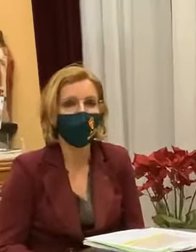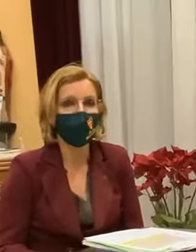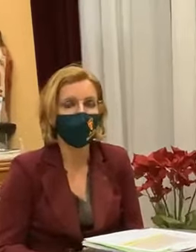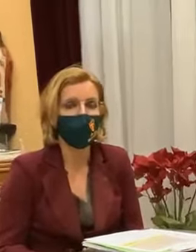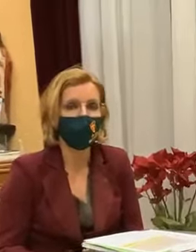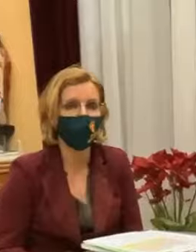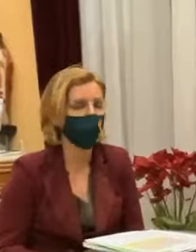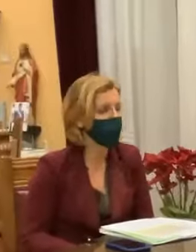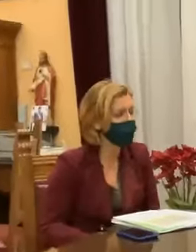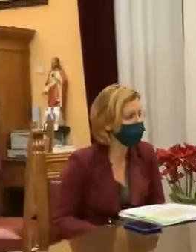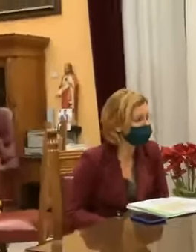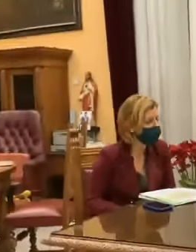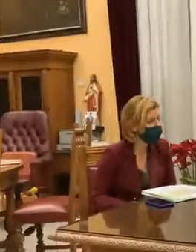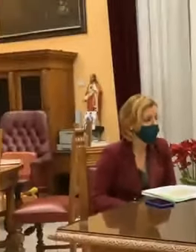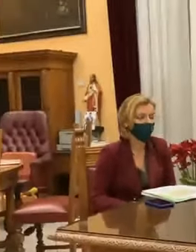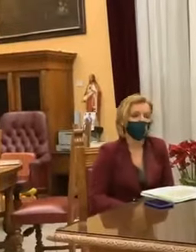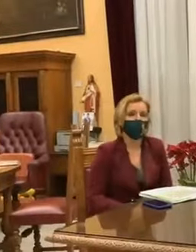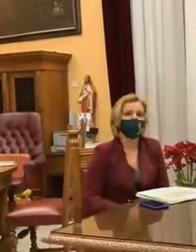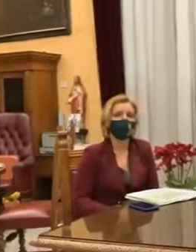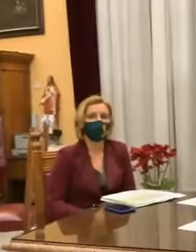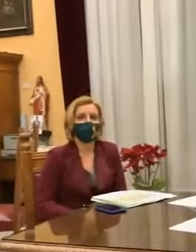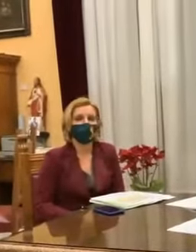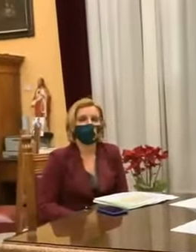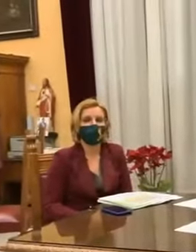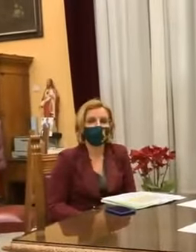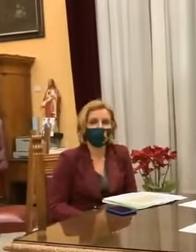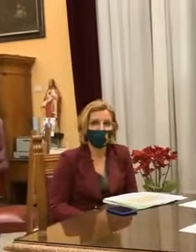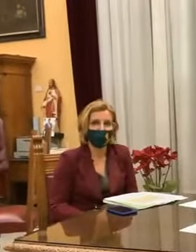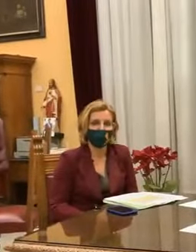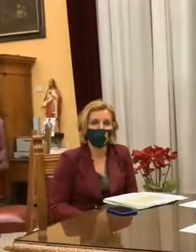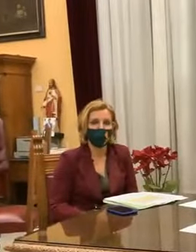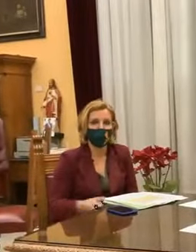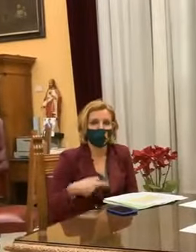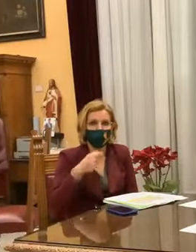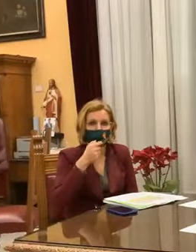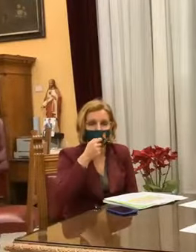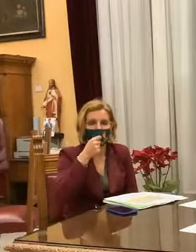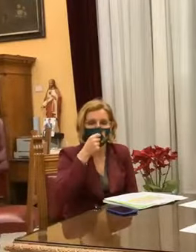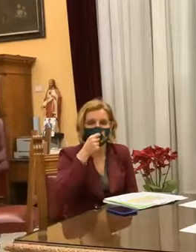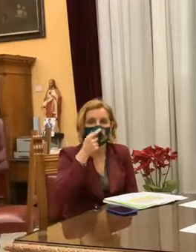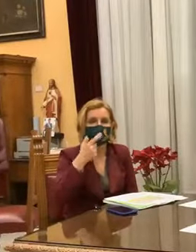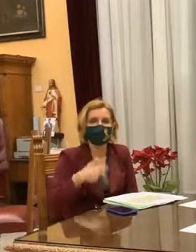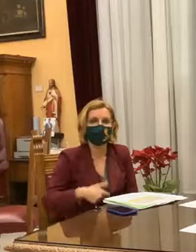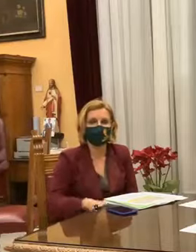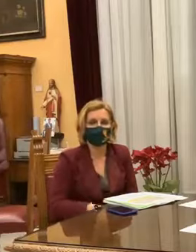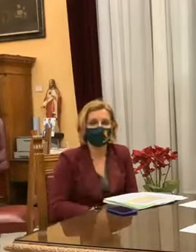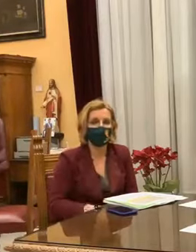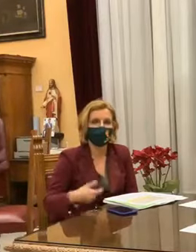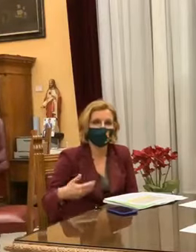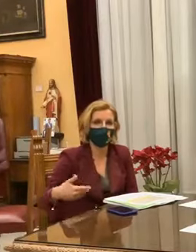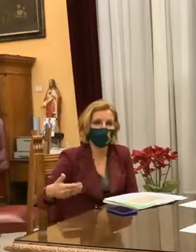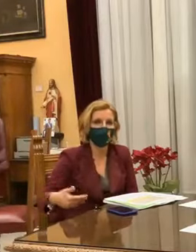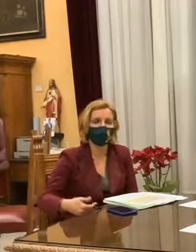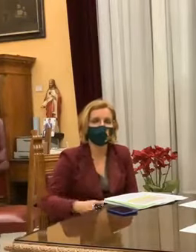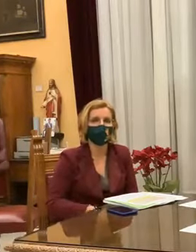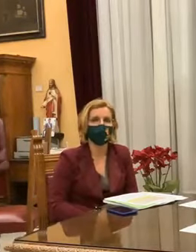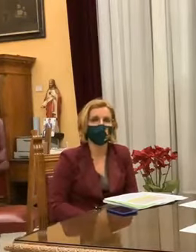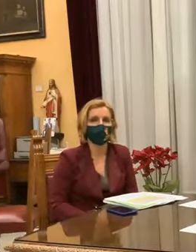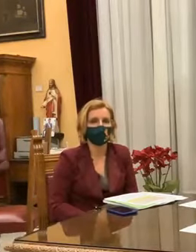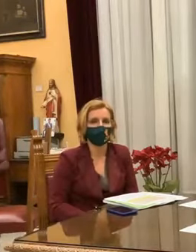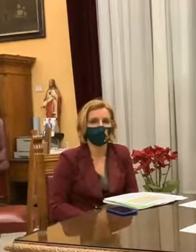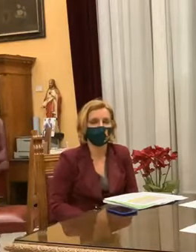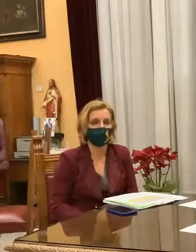documentate anche con riprese video a questi tavoli tecnici che abbiamo convocato con cadenza settimanale e poi via via anche più